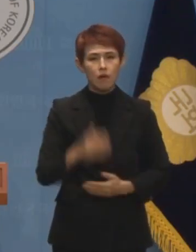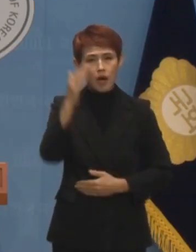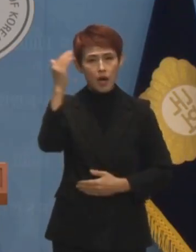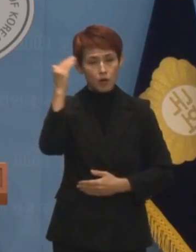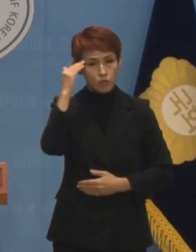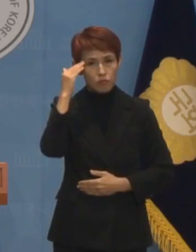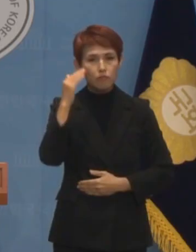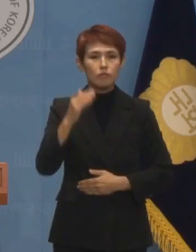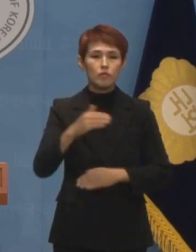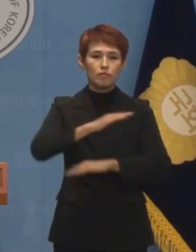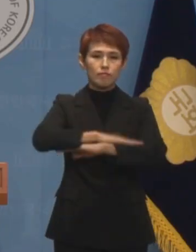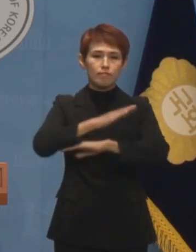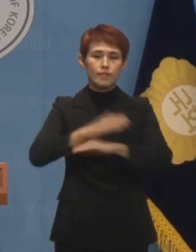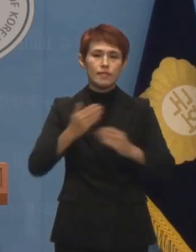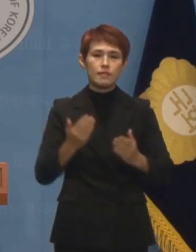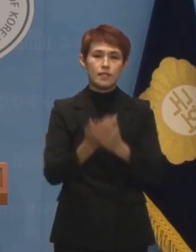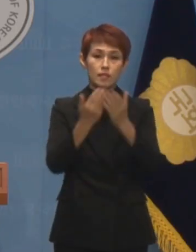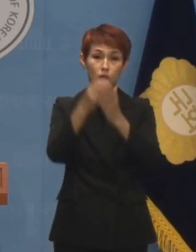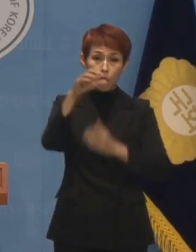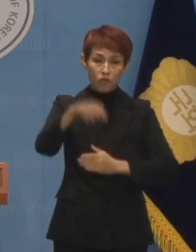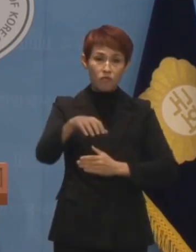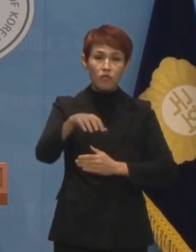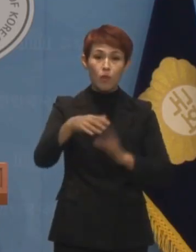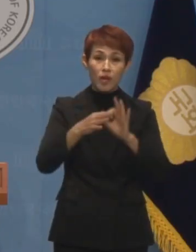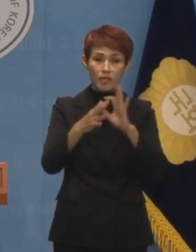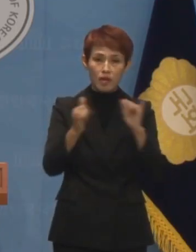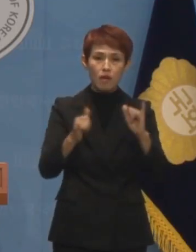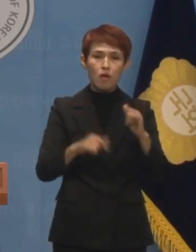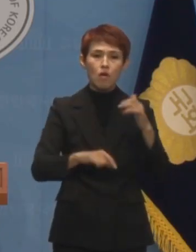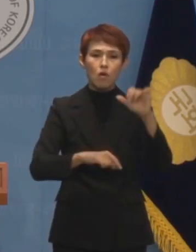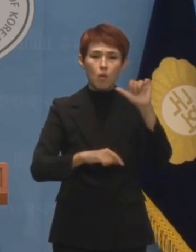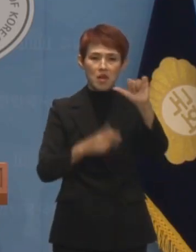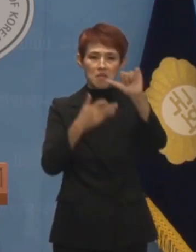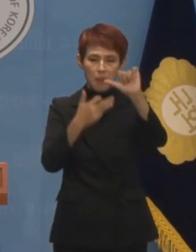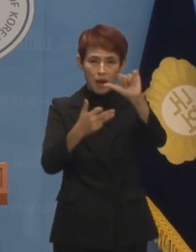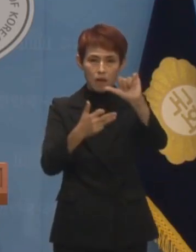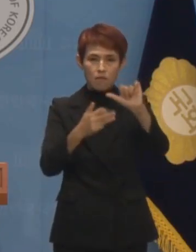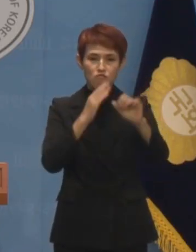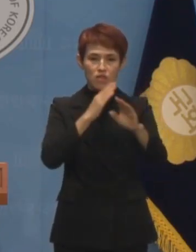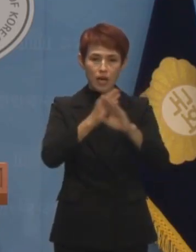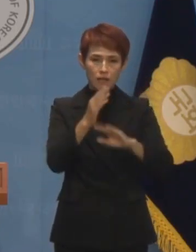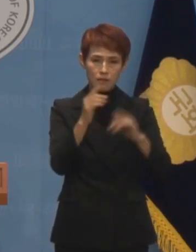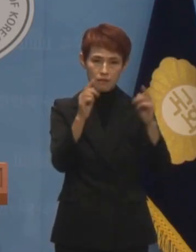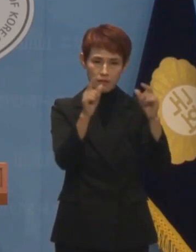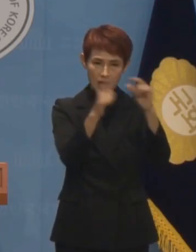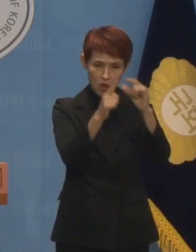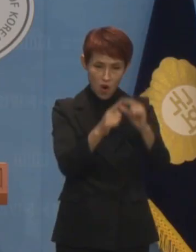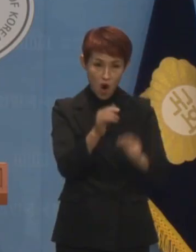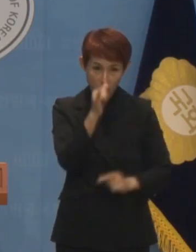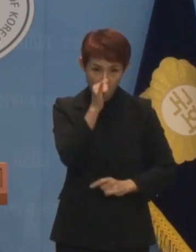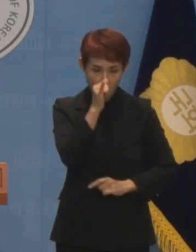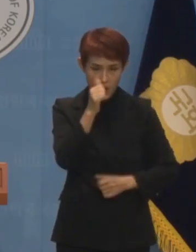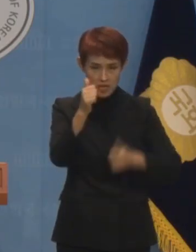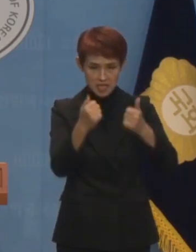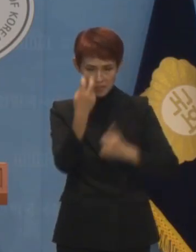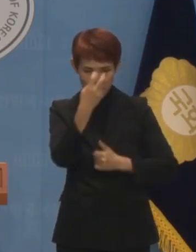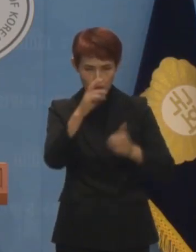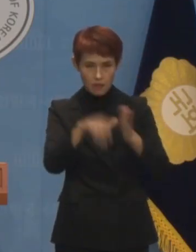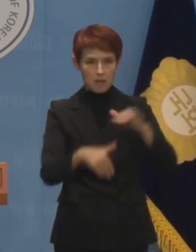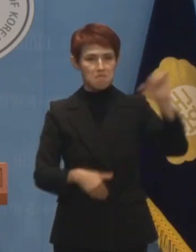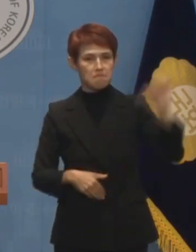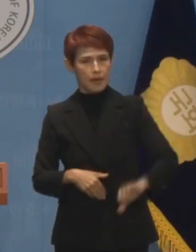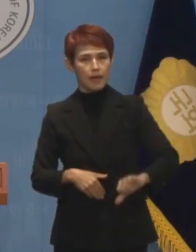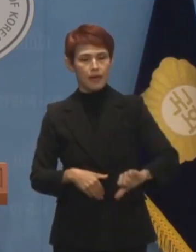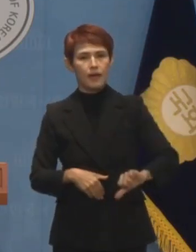한국출판문화산업진흥원 관계자는 5.18, 북한 등의 키워드가 있는 책 다수가 심사에서 탈락했다고